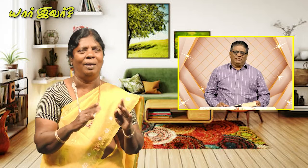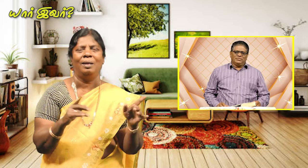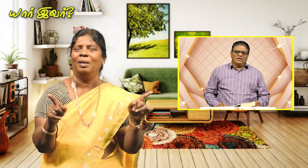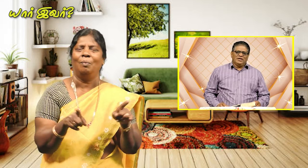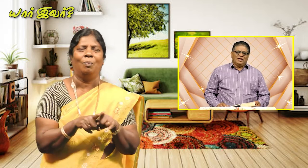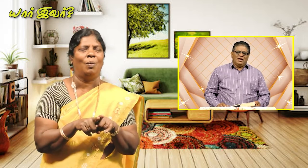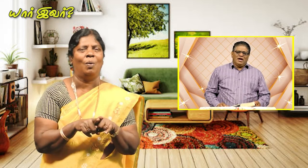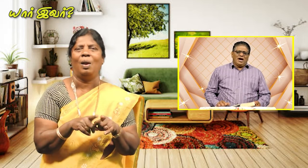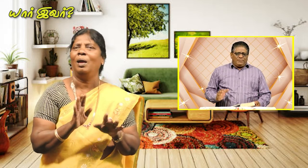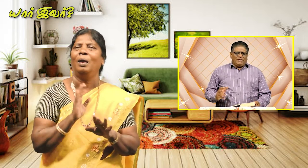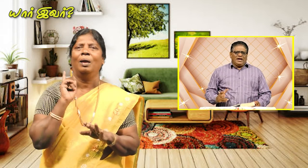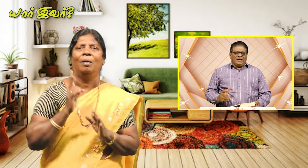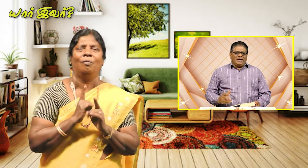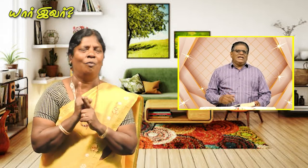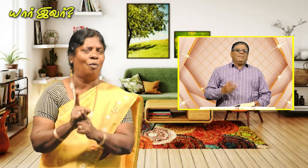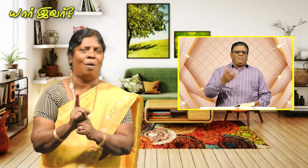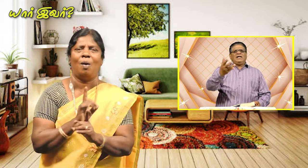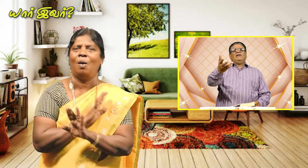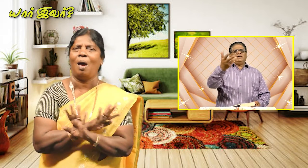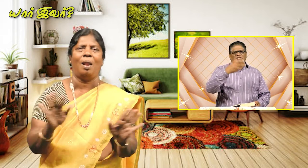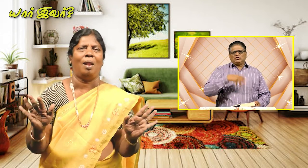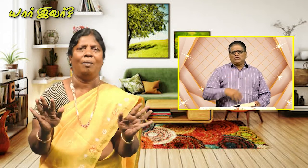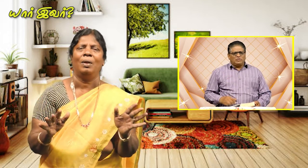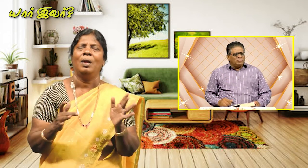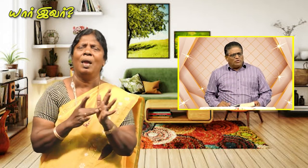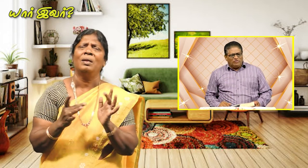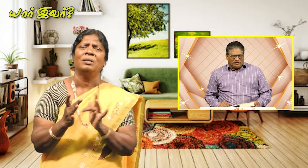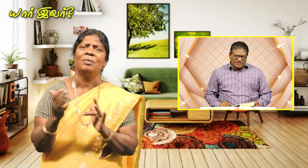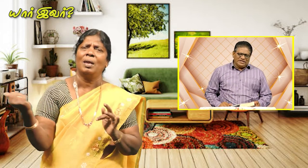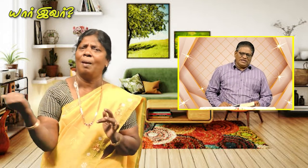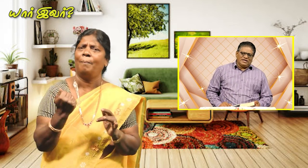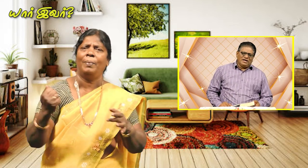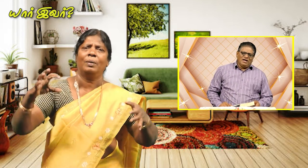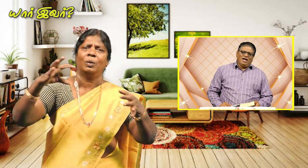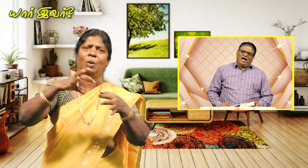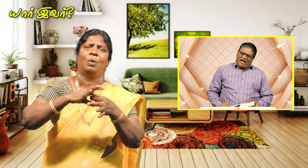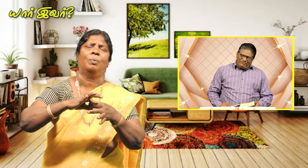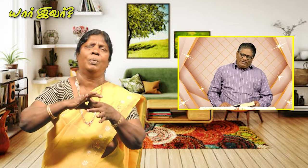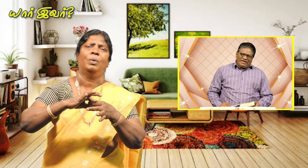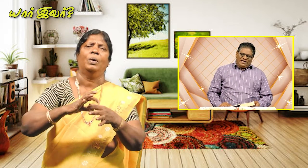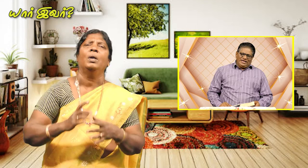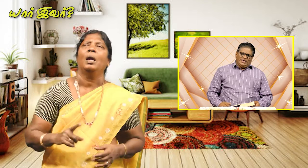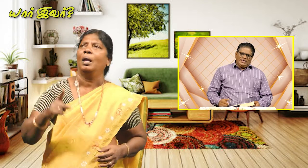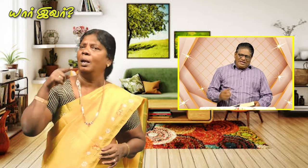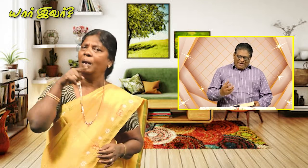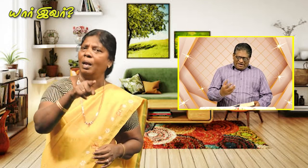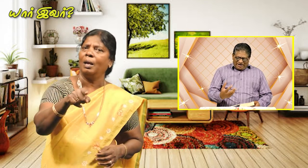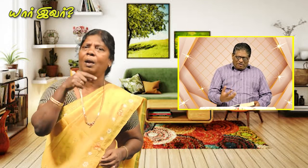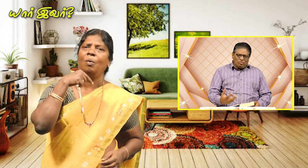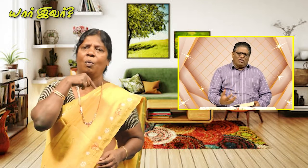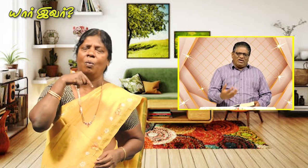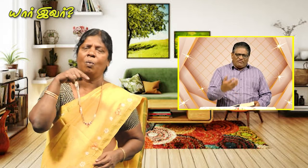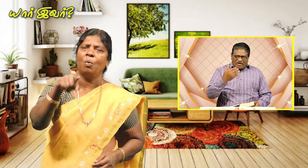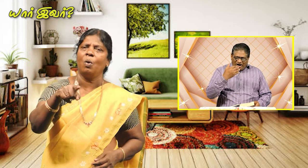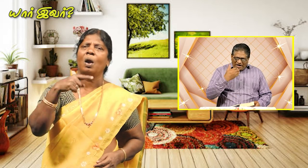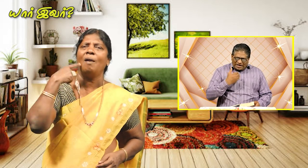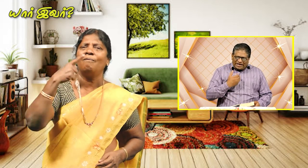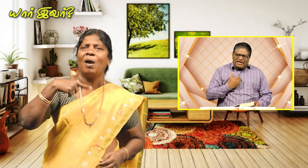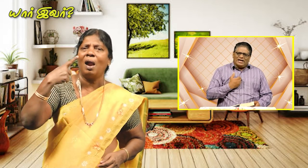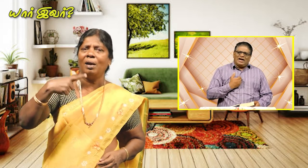கொள்ள வேண்டும். அப்படியானால் எப்படி அவரை தொடர்பு கொள்வது? அவரை நீங்கள்